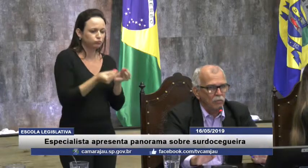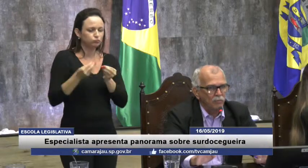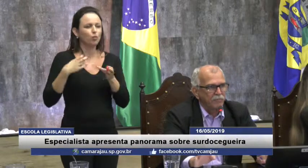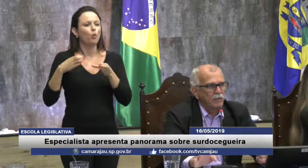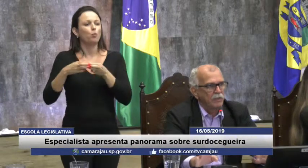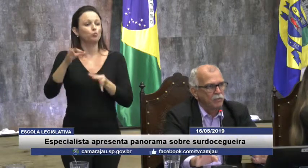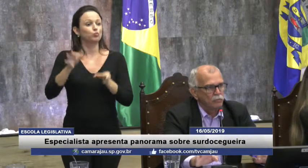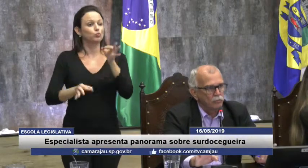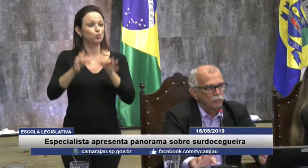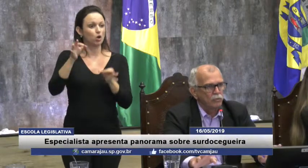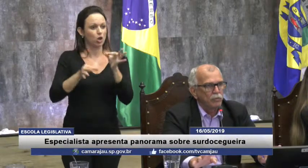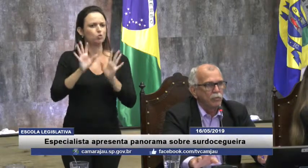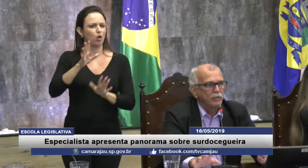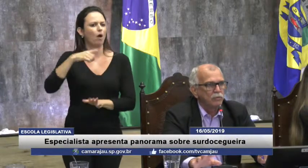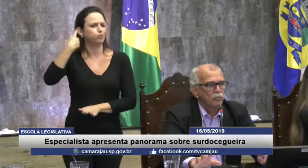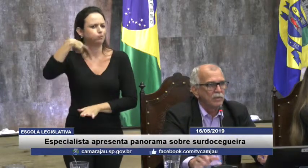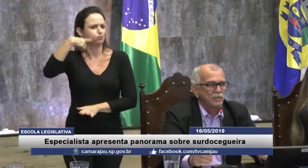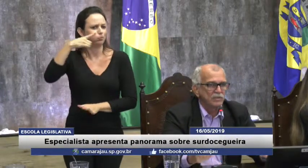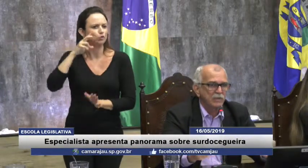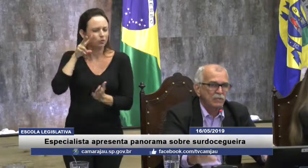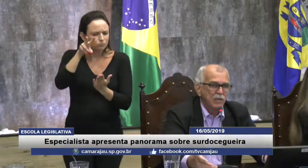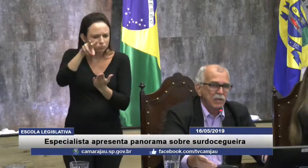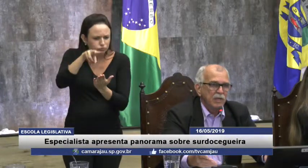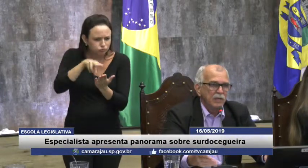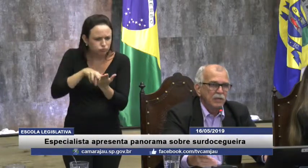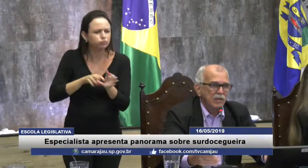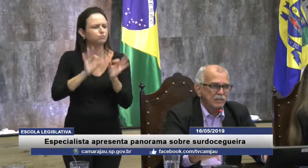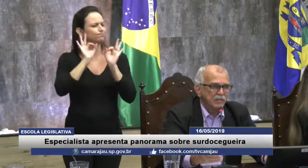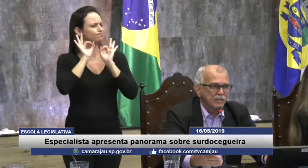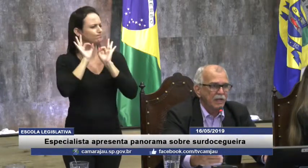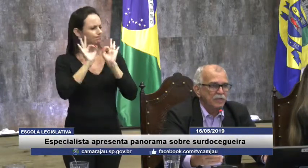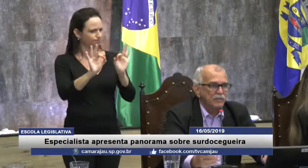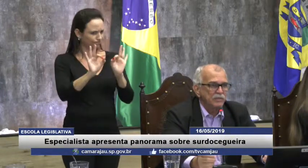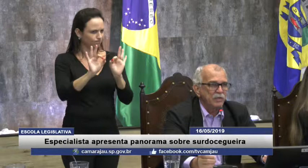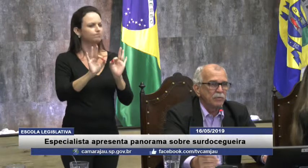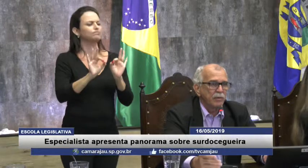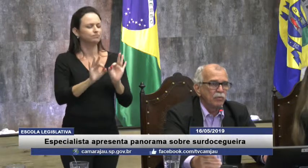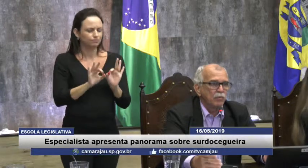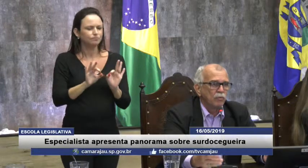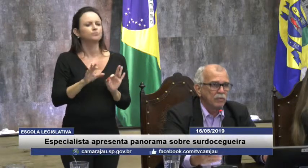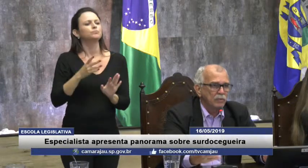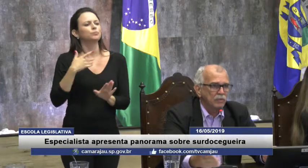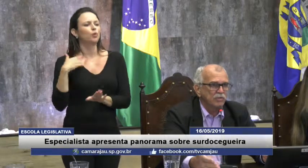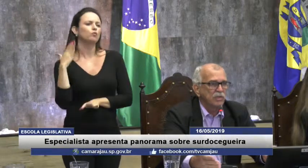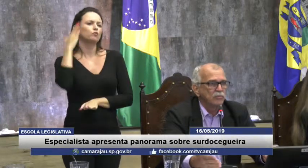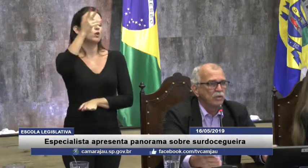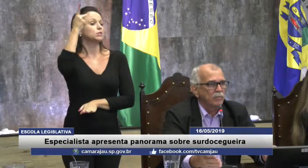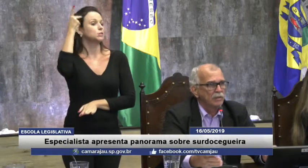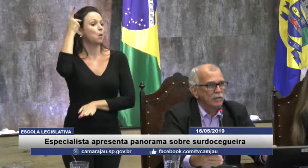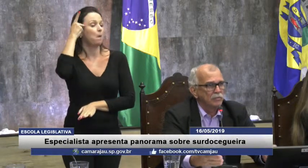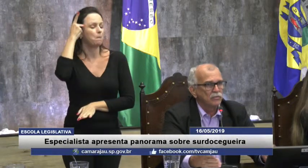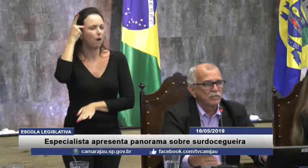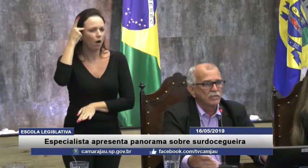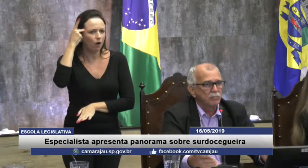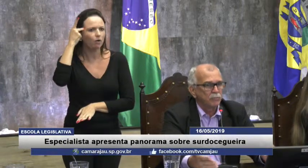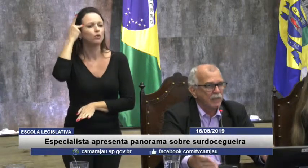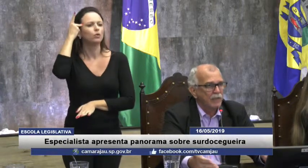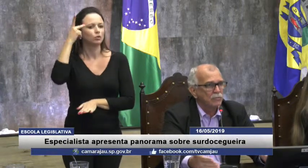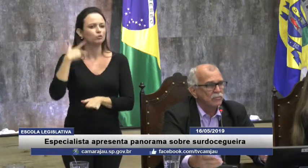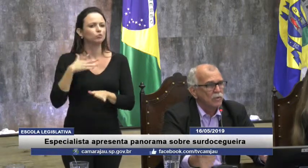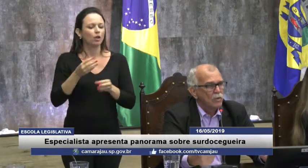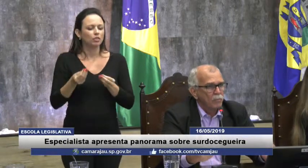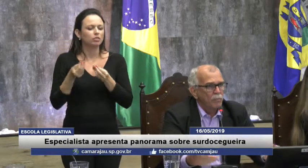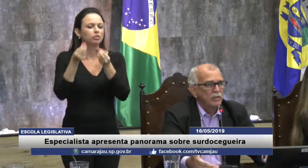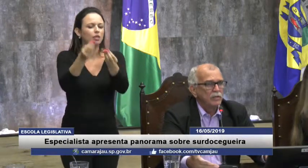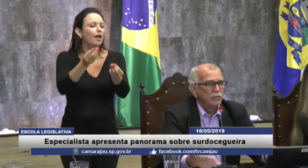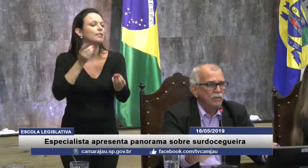jurídico, conferiu tudo em ordem a documentação, e nessa estada em São Paulo ontem, deixei no gabinete dos